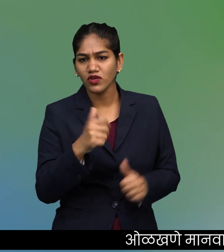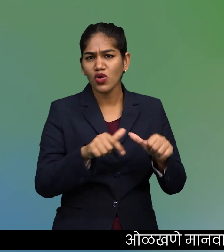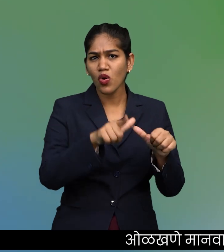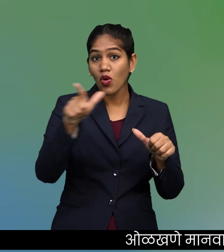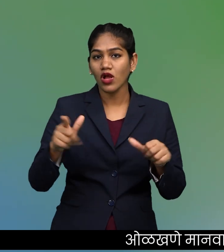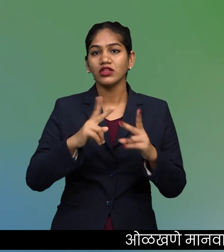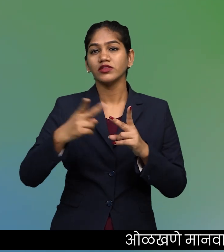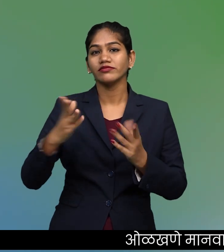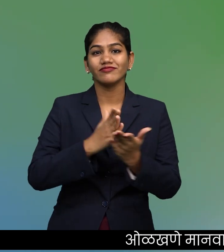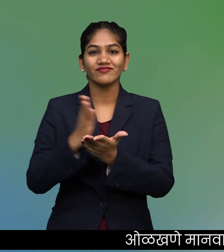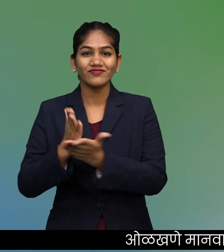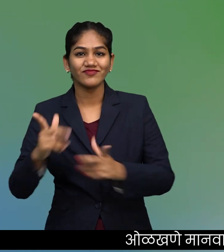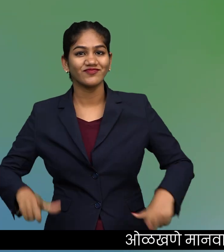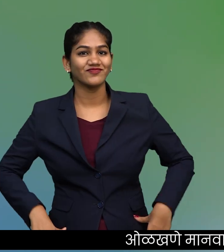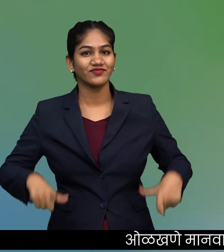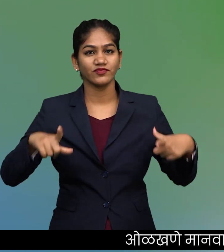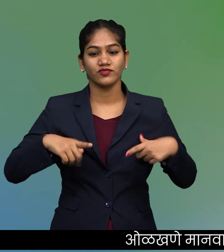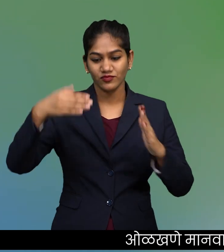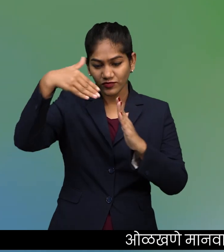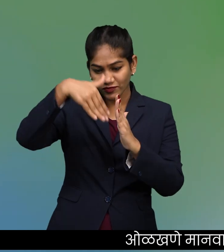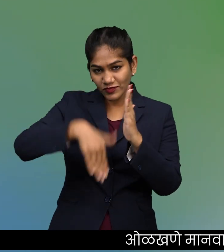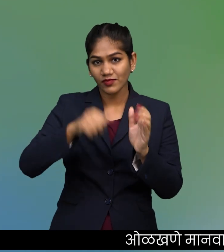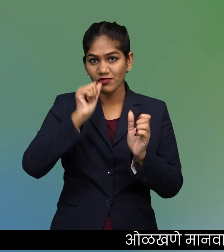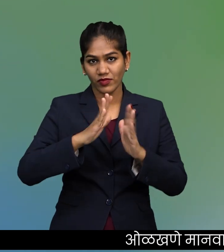ओळखणे मानवाने अजूनही पूर्ण केलेले नाही.